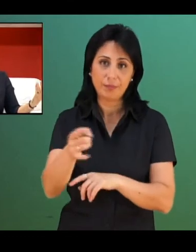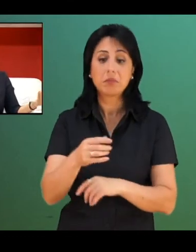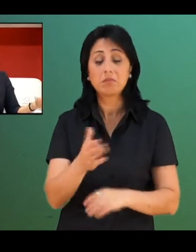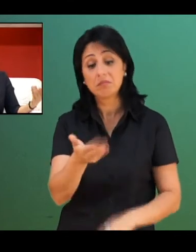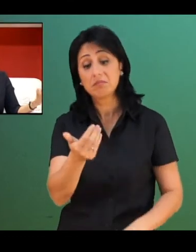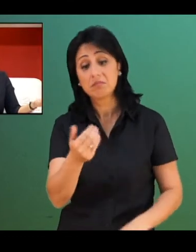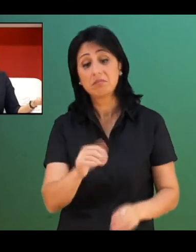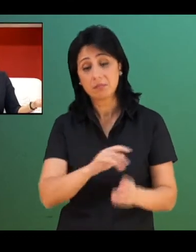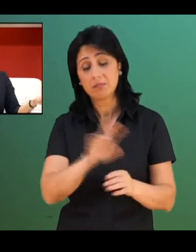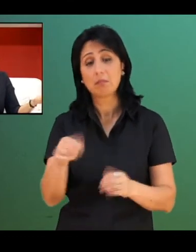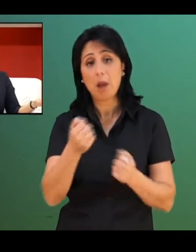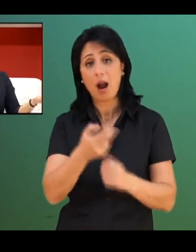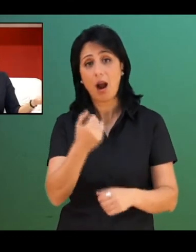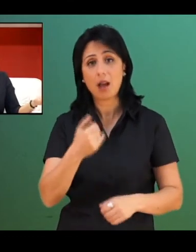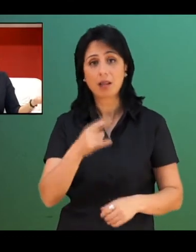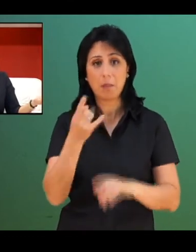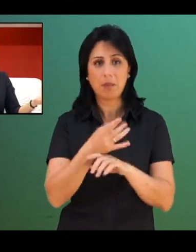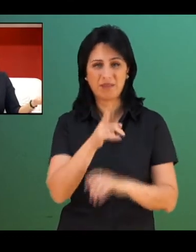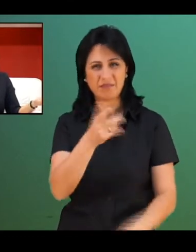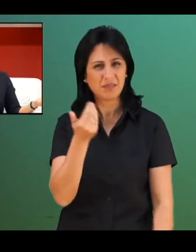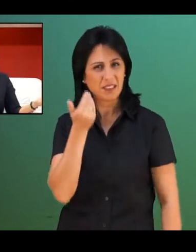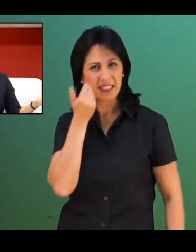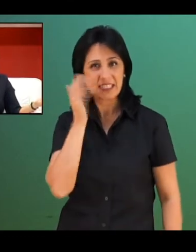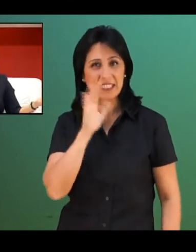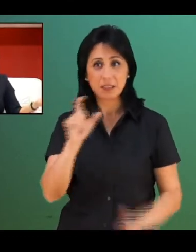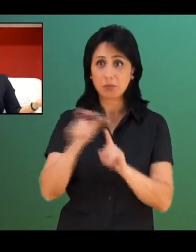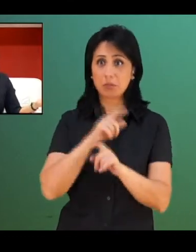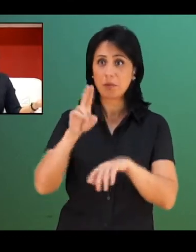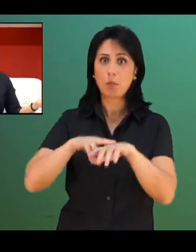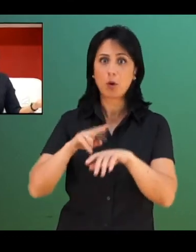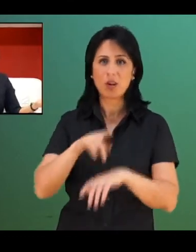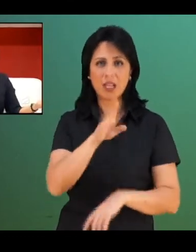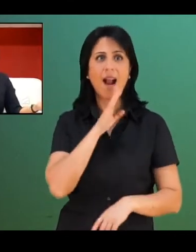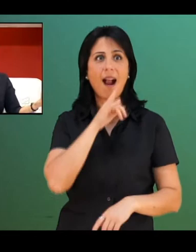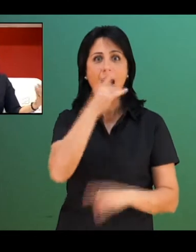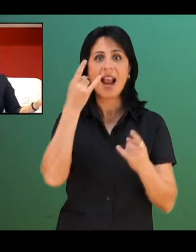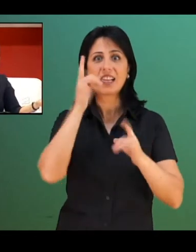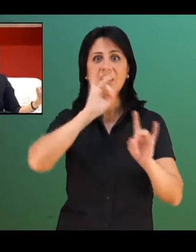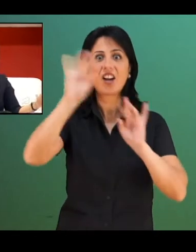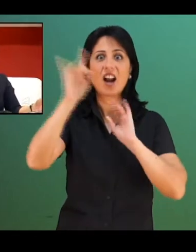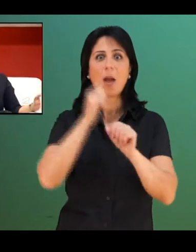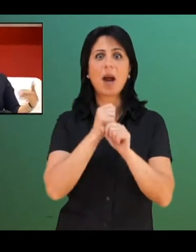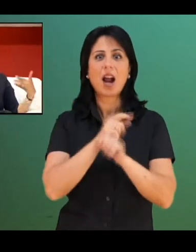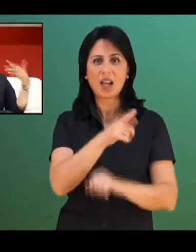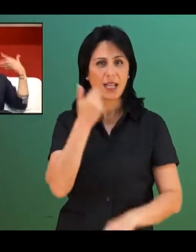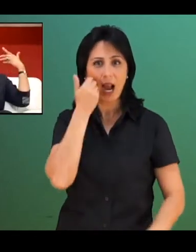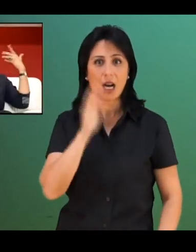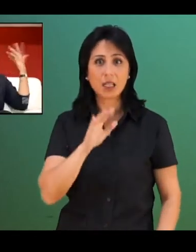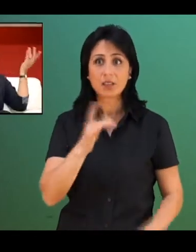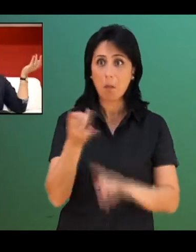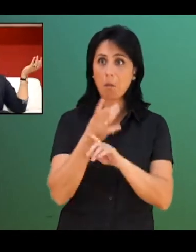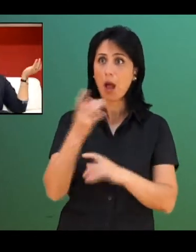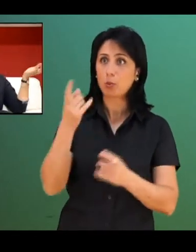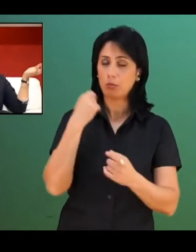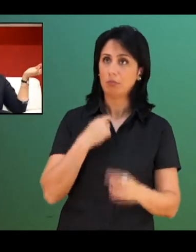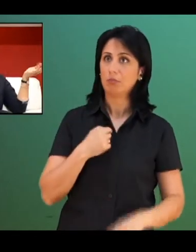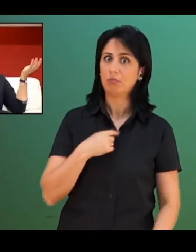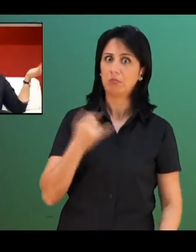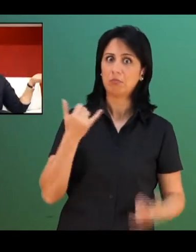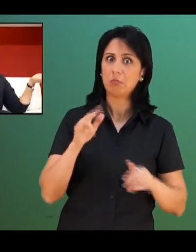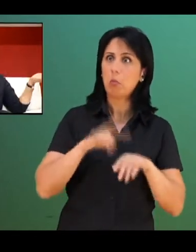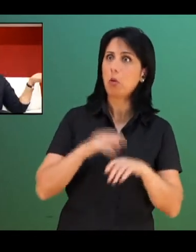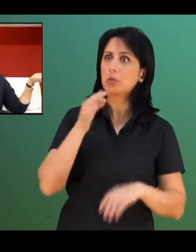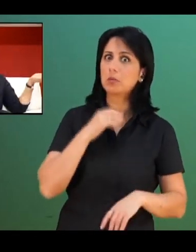ის ქალი როგორ გამოიყვანეთ გადაცემაშიო პატრული მეორე ეგო ცნობილი შეიძლება შენ